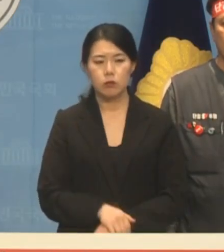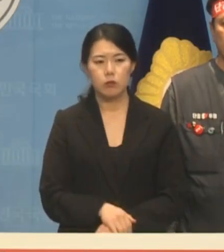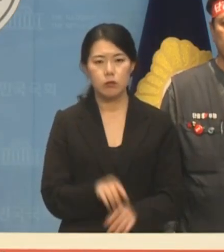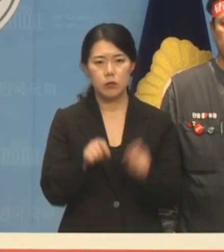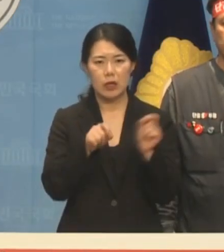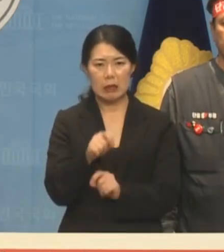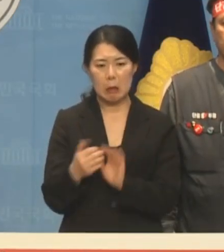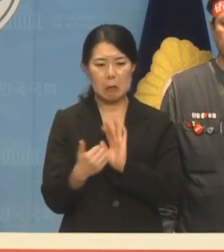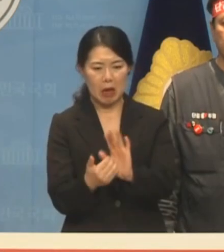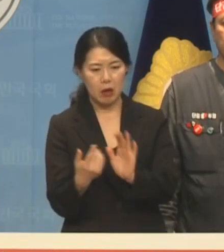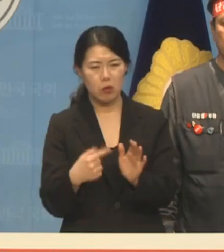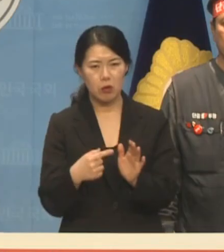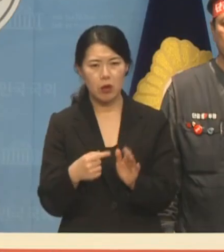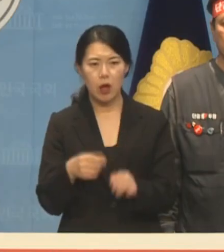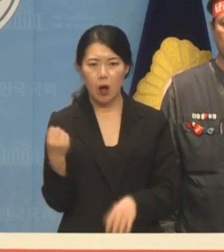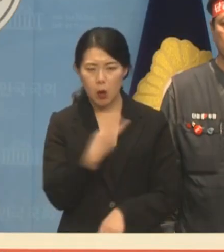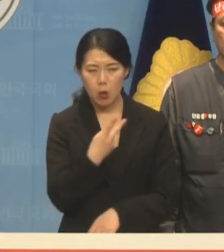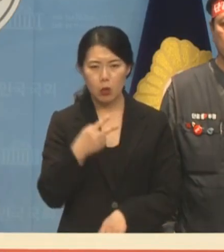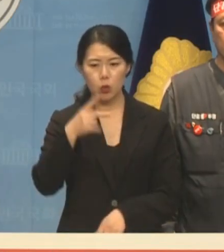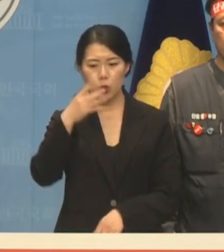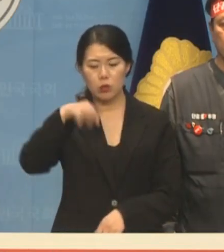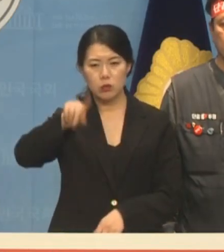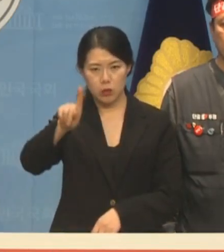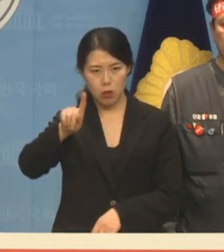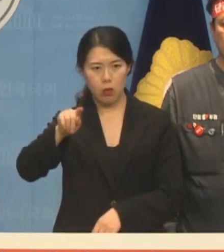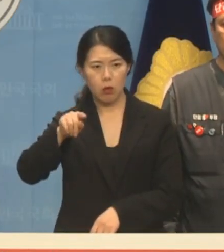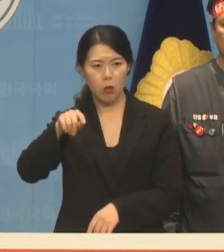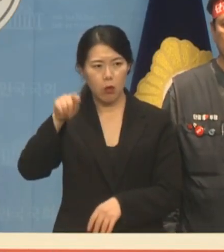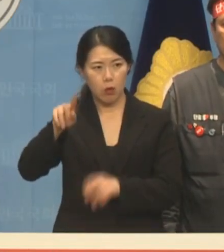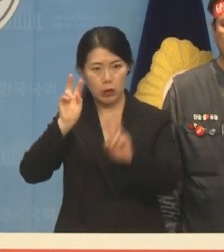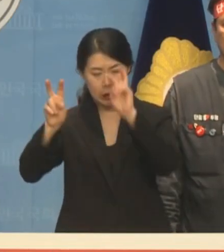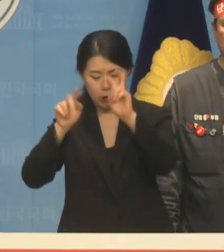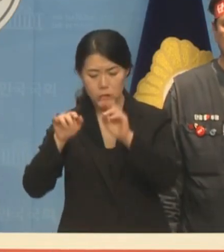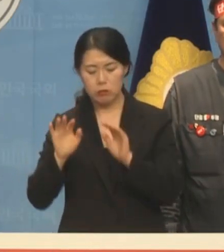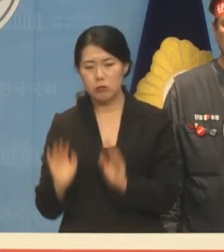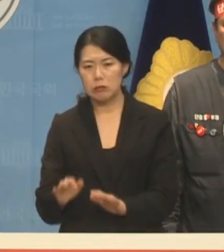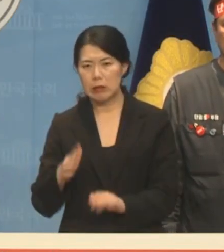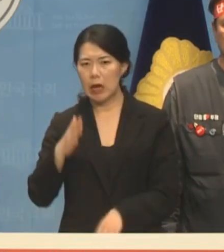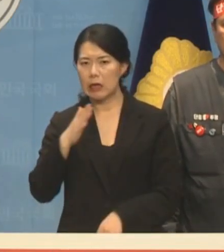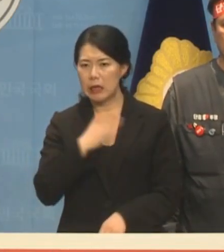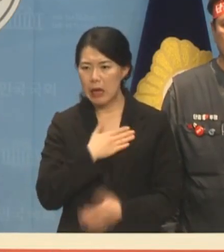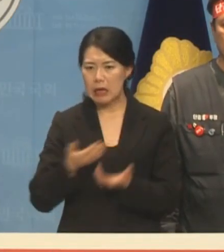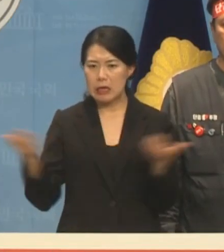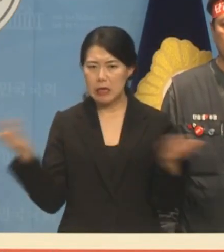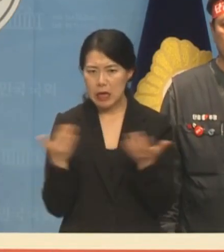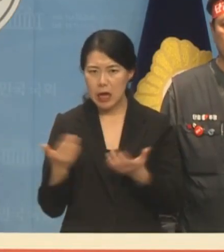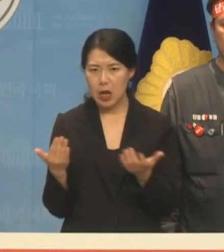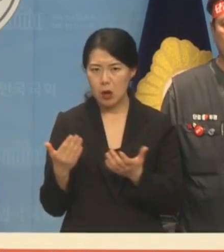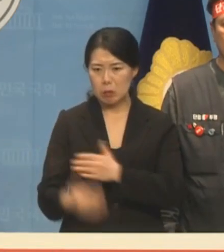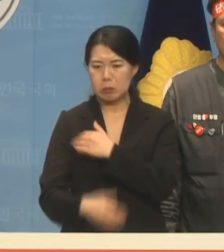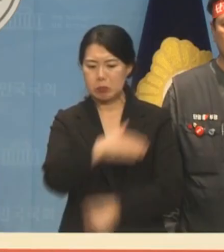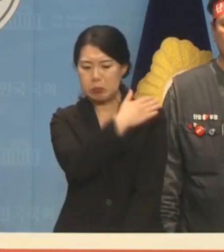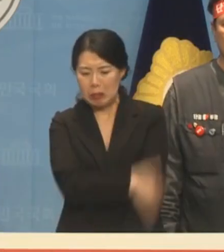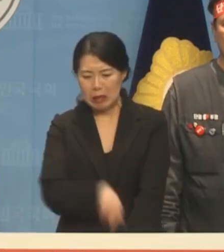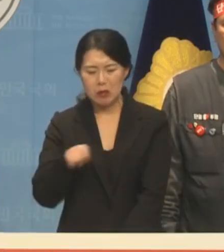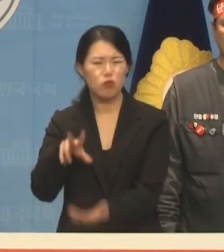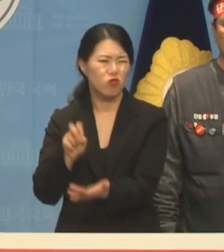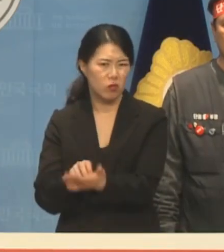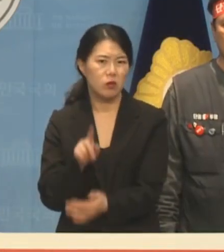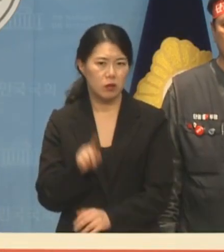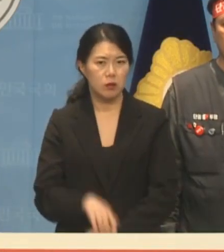방패 삼아 원청인 동서석유화학이 자신의 의무를 이행하지 않고 있는데 근본적인 문제가 있는